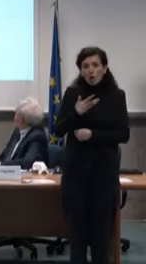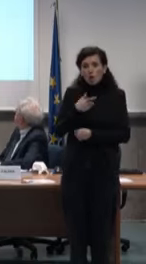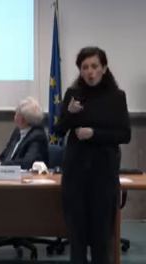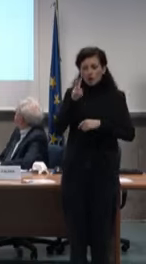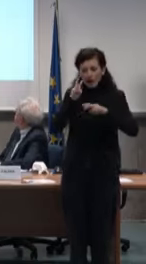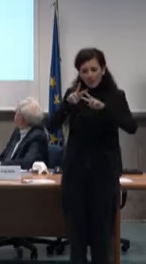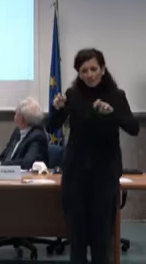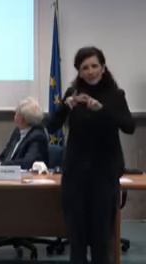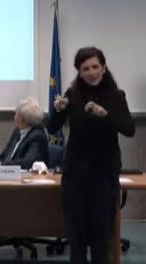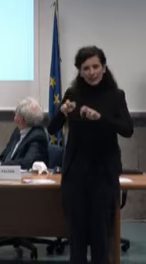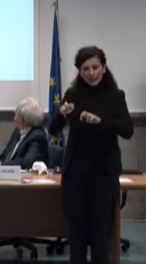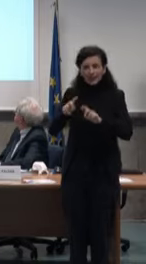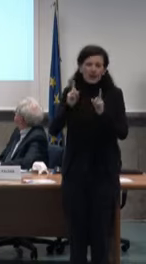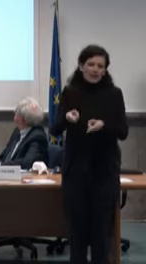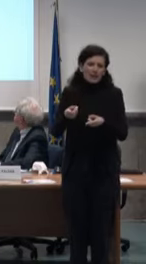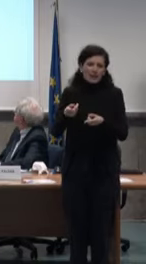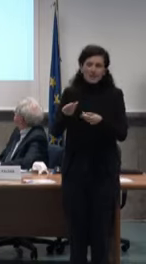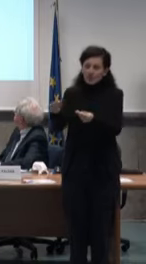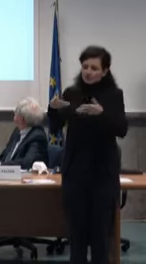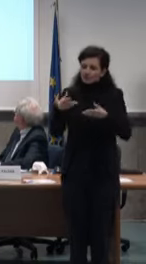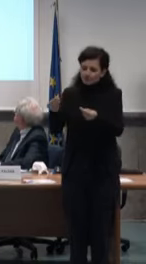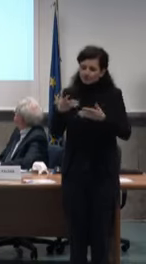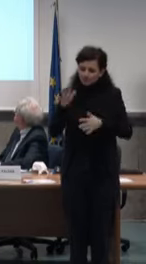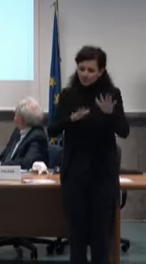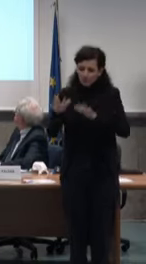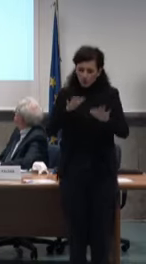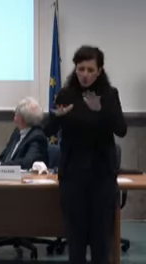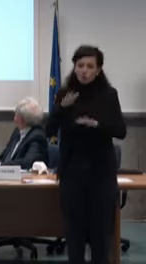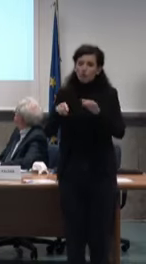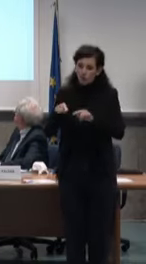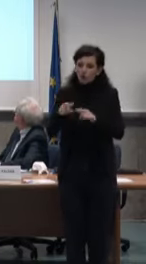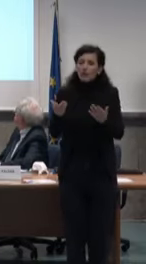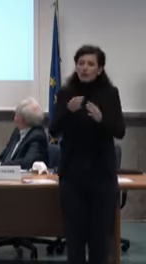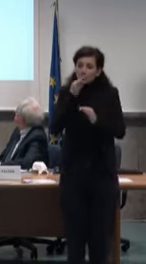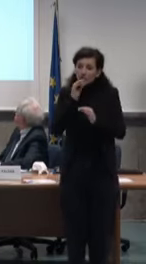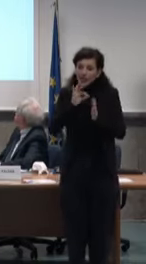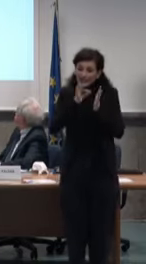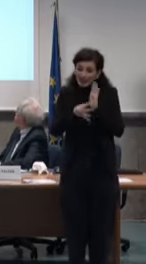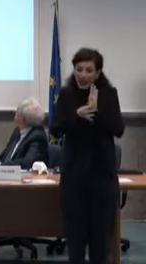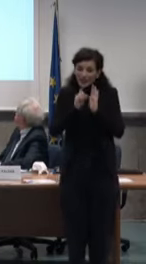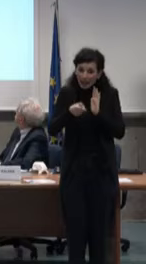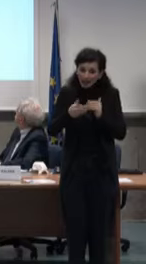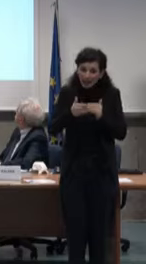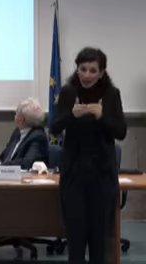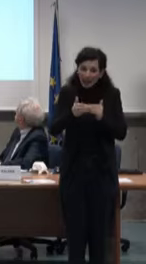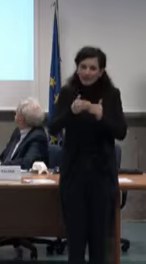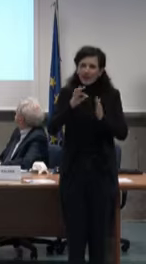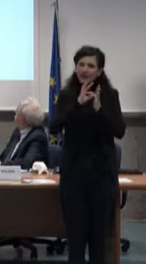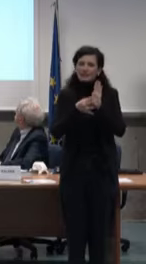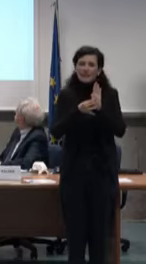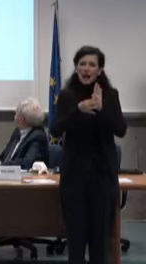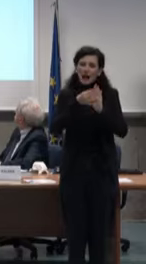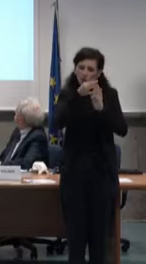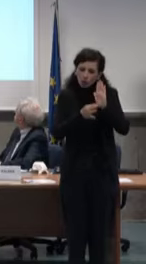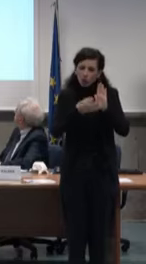possono ancora arrivare sopra come vedete più ci avviciniamo alla data odierna più ovviamente il dato è meno stabile però come